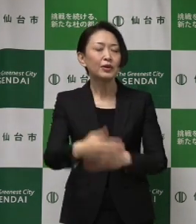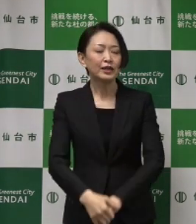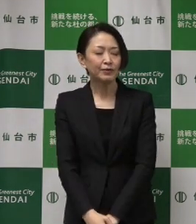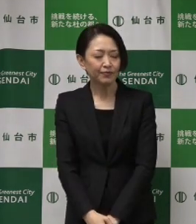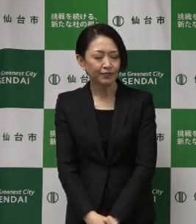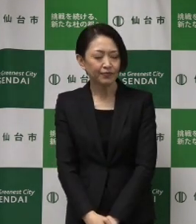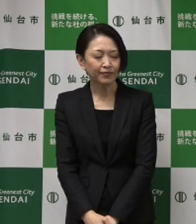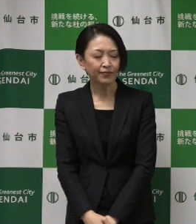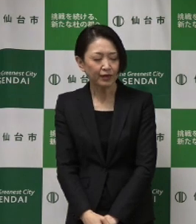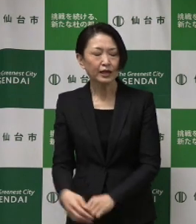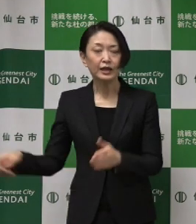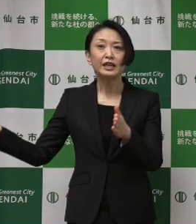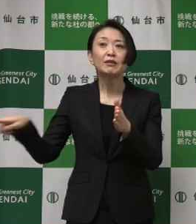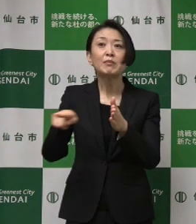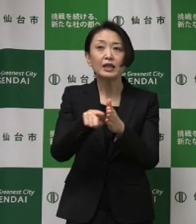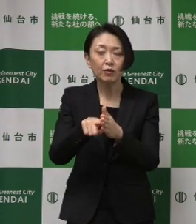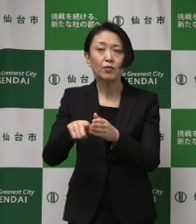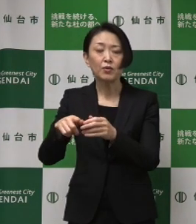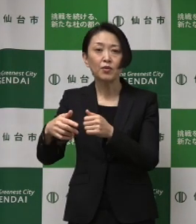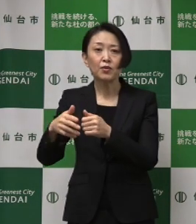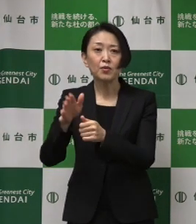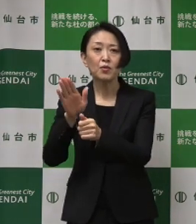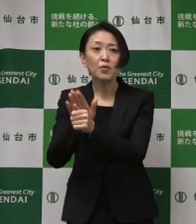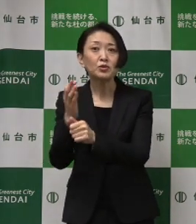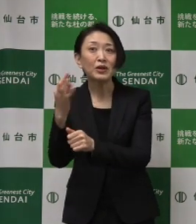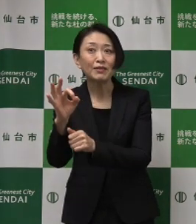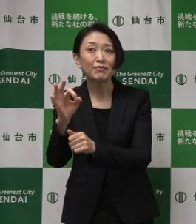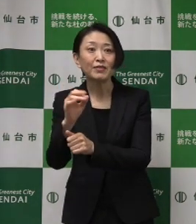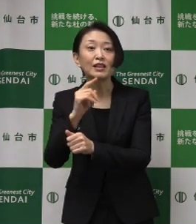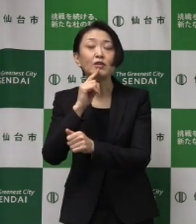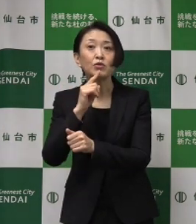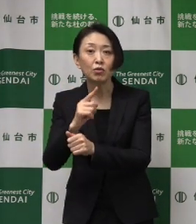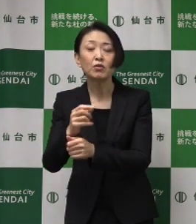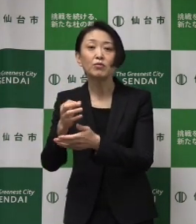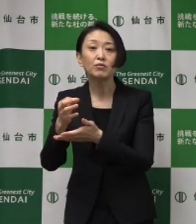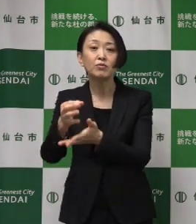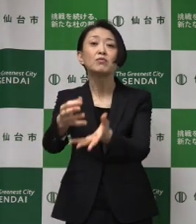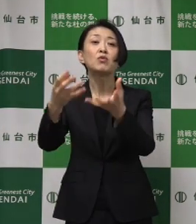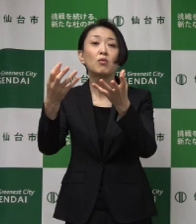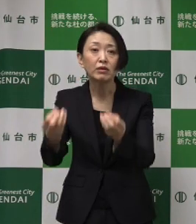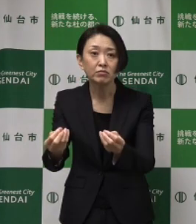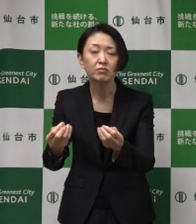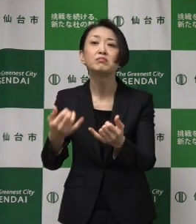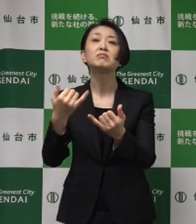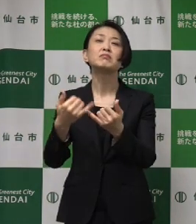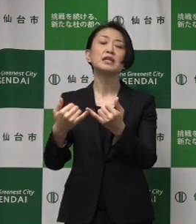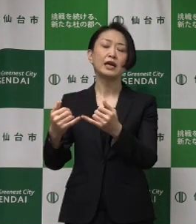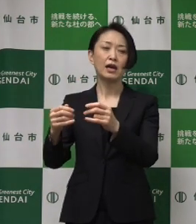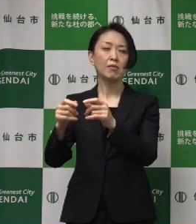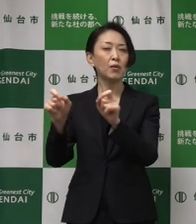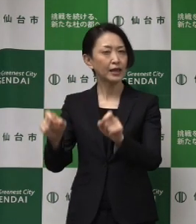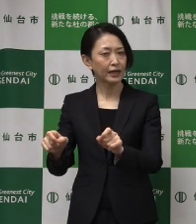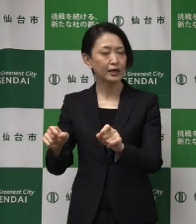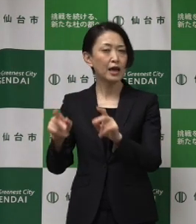今までのですね、補助金だとなかなか一過性で終わってしまうというかですね、そういった問題も、課題といい